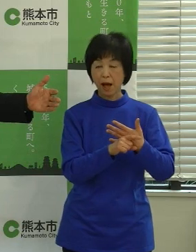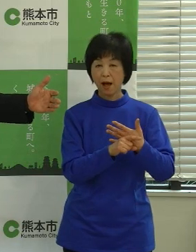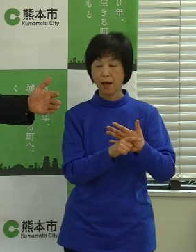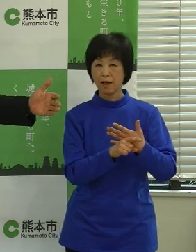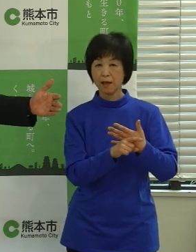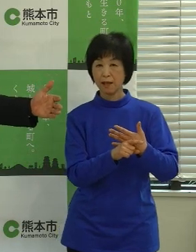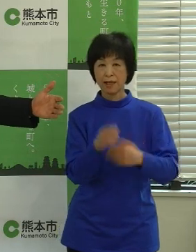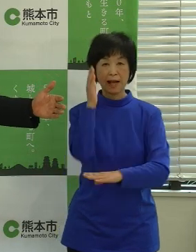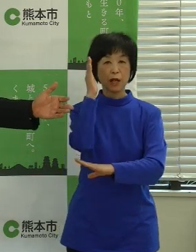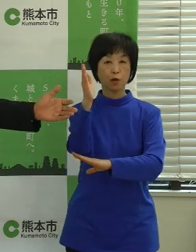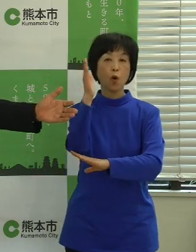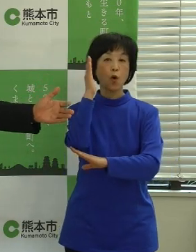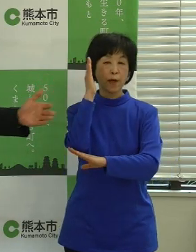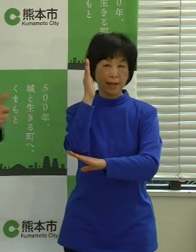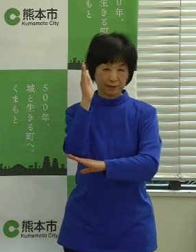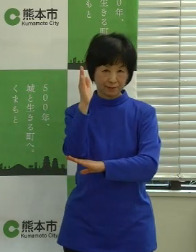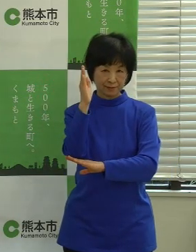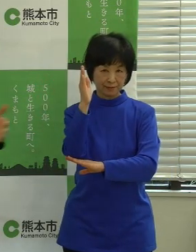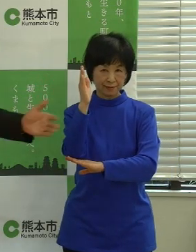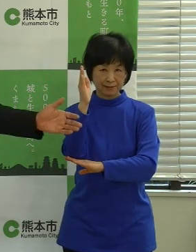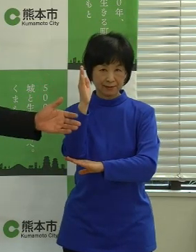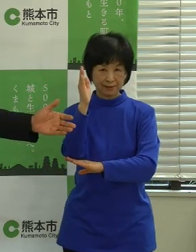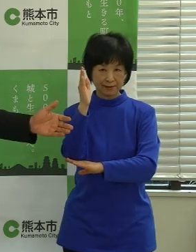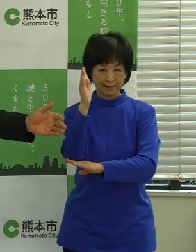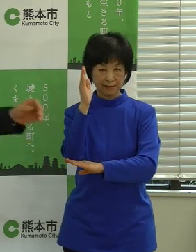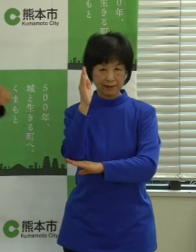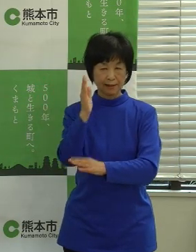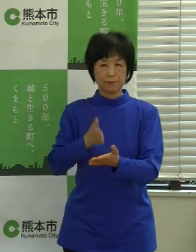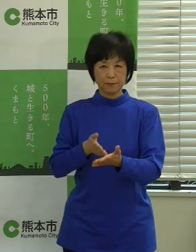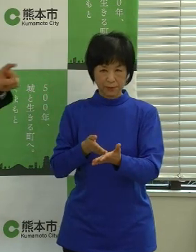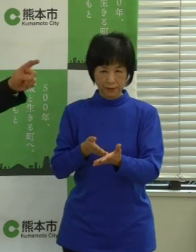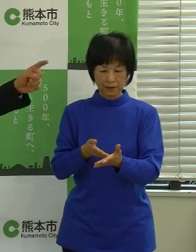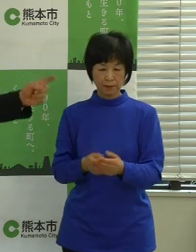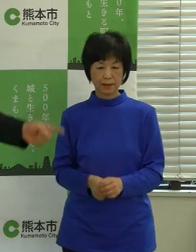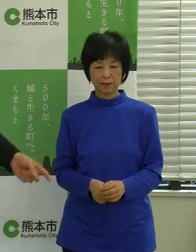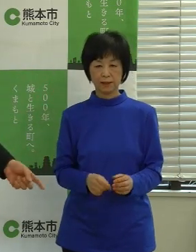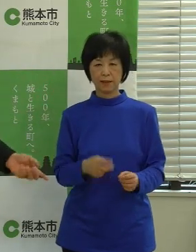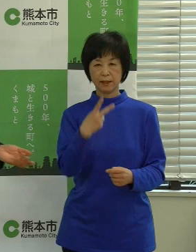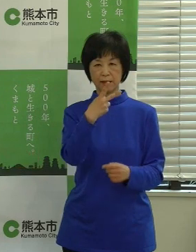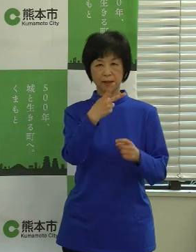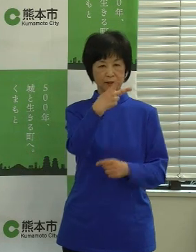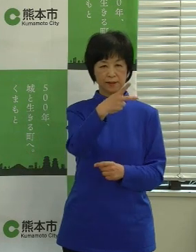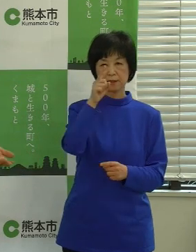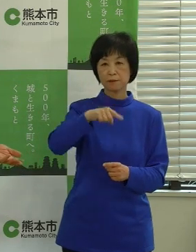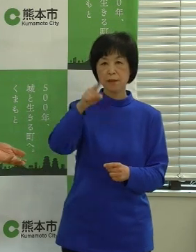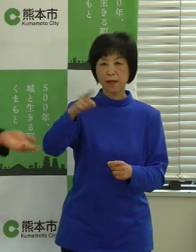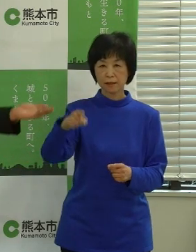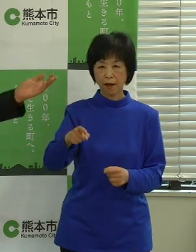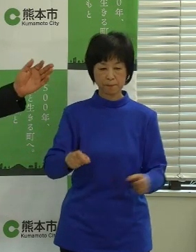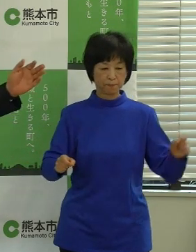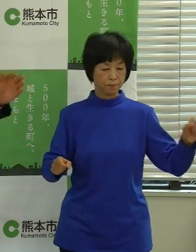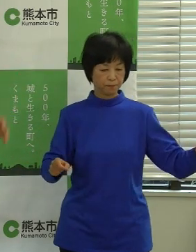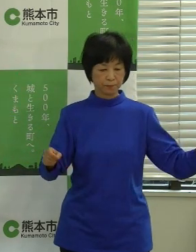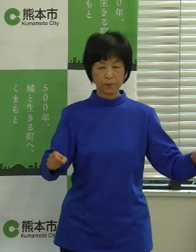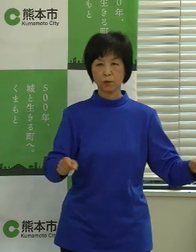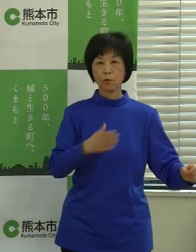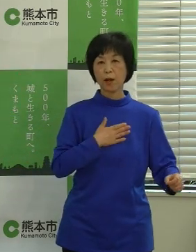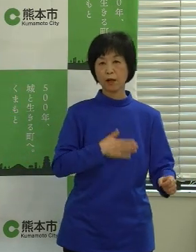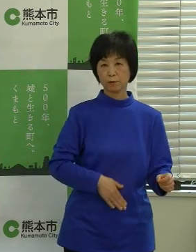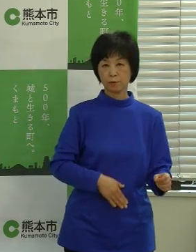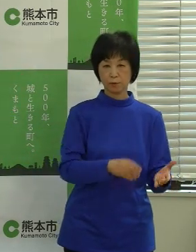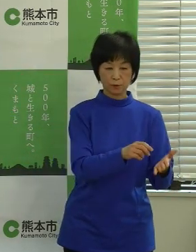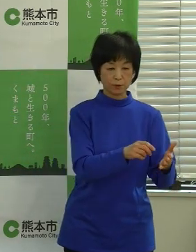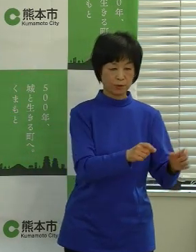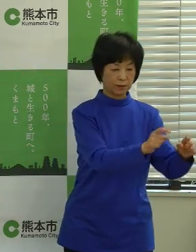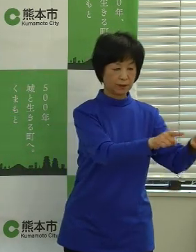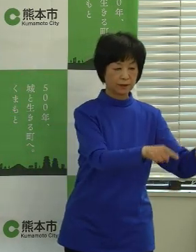はが大体どのくらいの距離かというのをですね、サインを実は貼っているところがございます